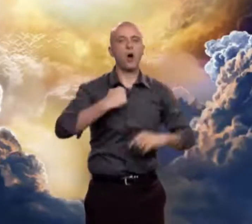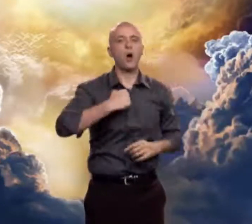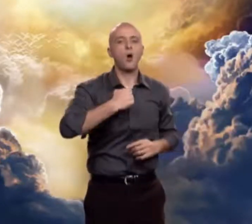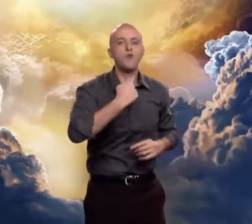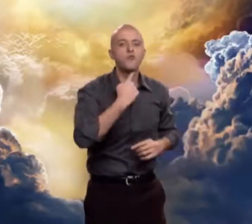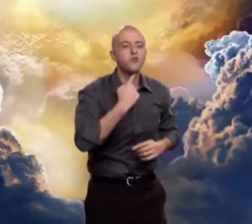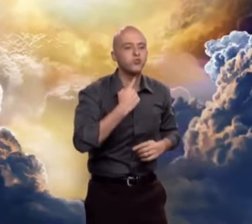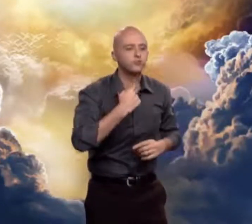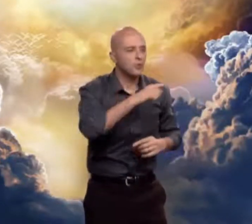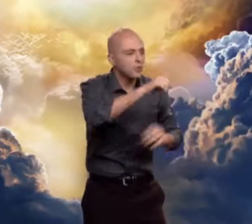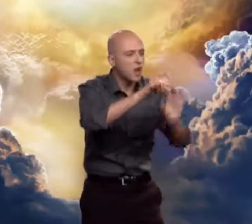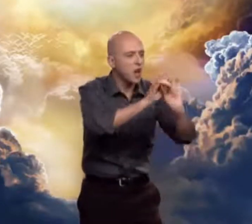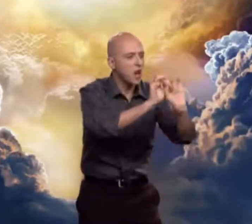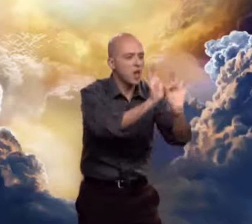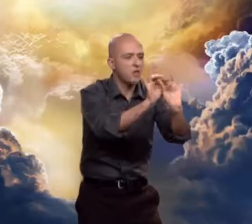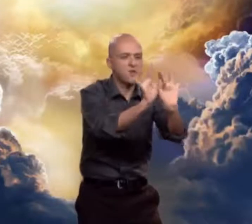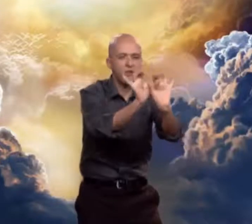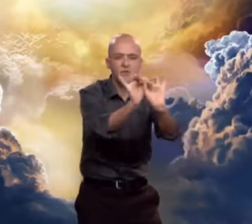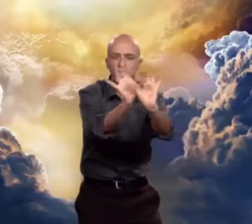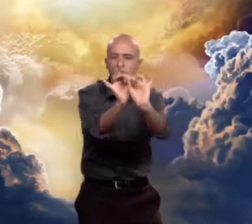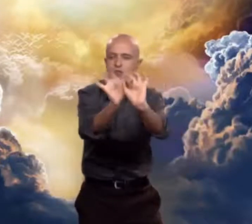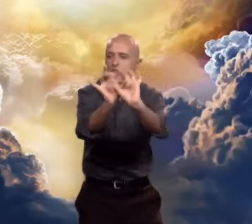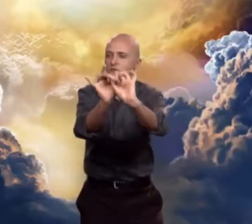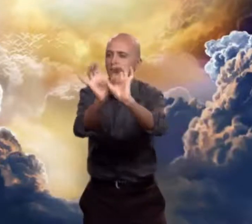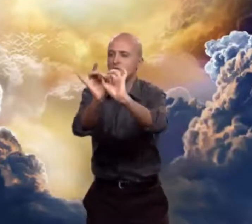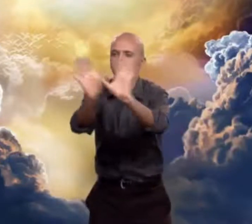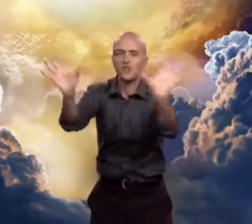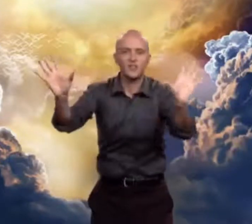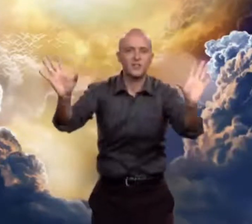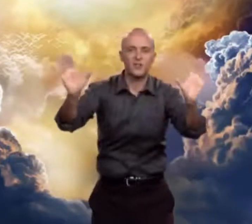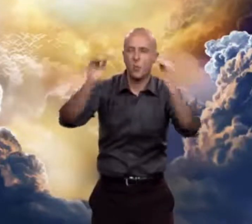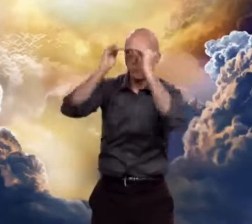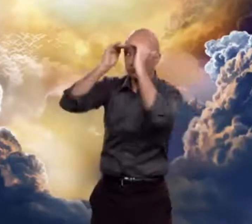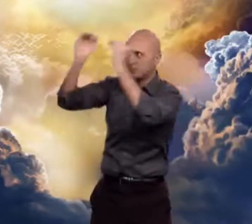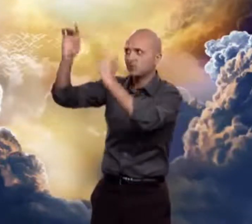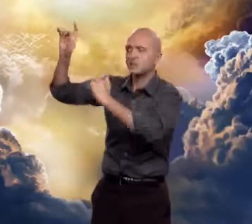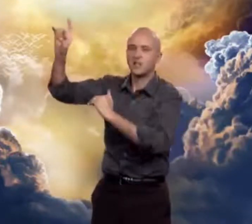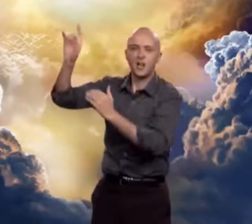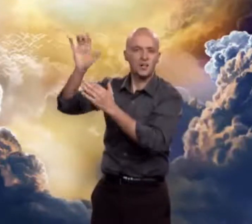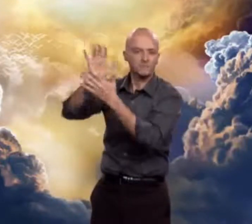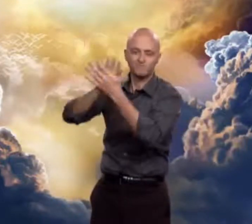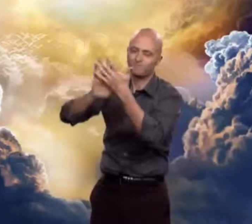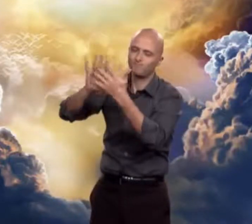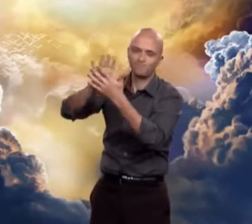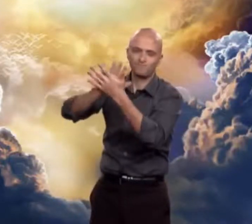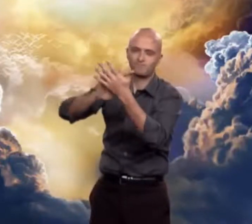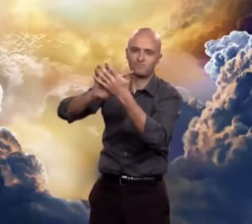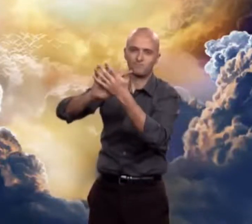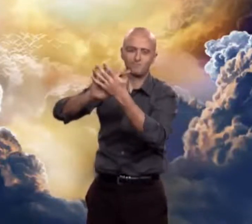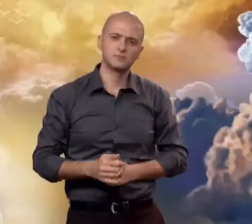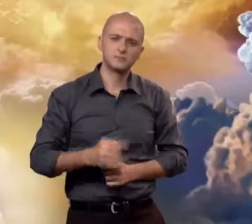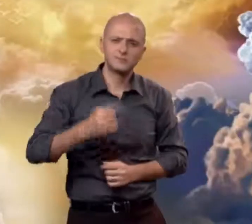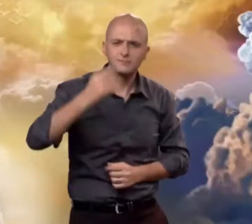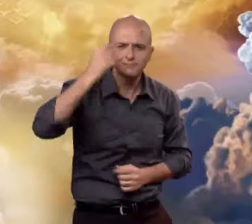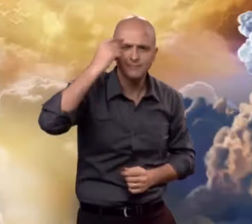tempo. Não foi rebaixado de sua posição elevada, nem mesmo quando começou a apresentar suas pretensões diante dos